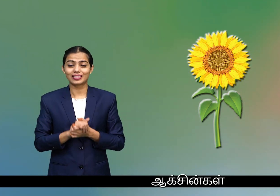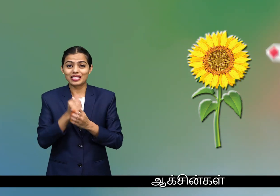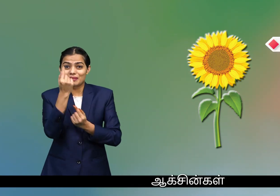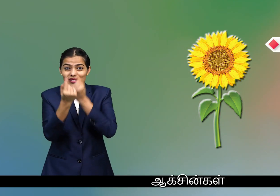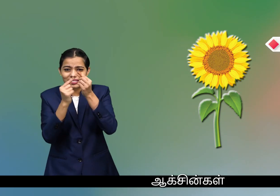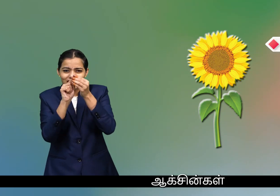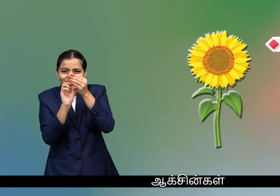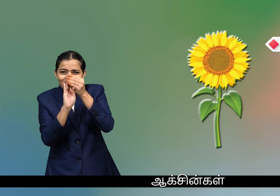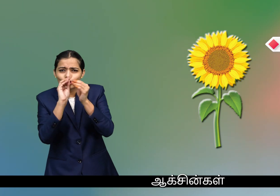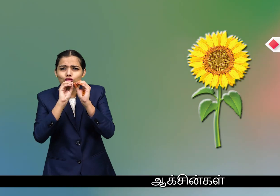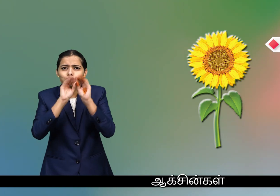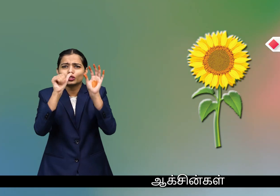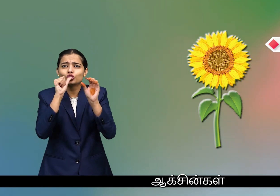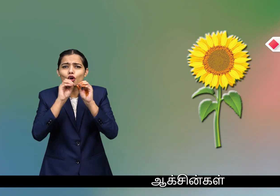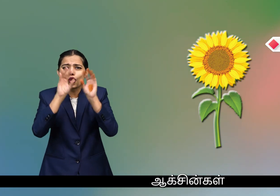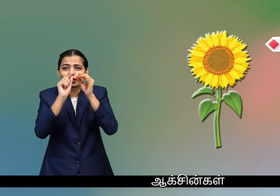ஆக்சின்கள்,